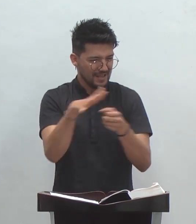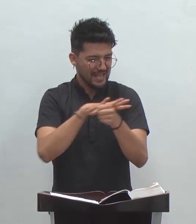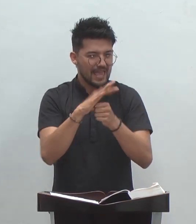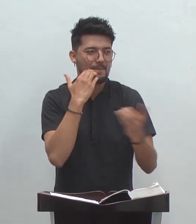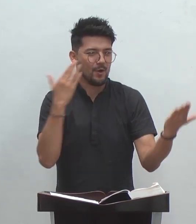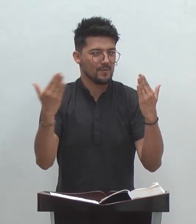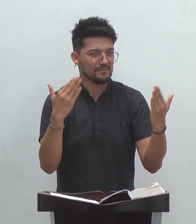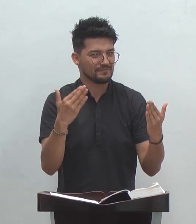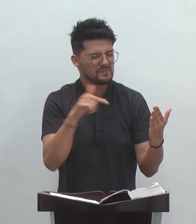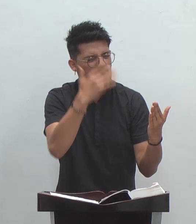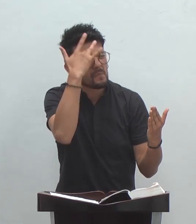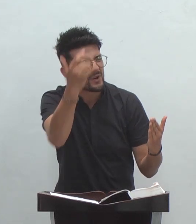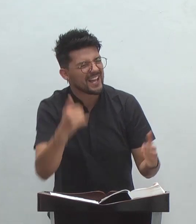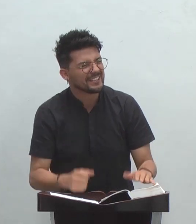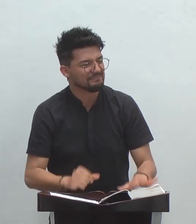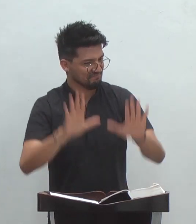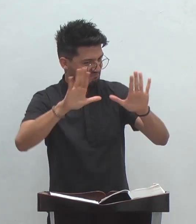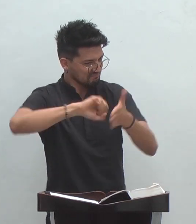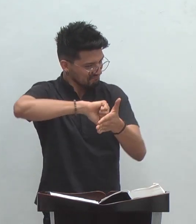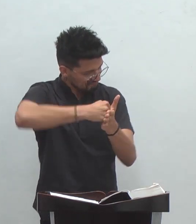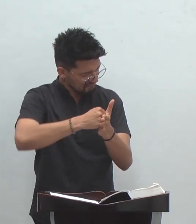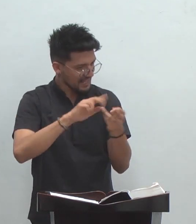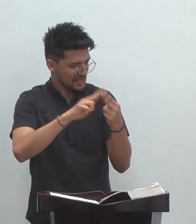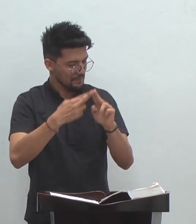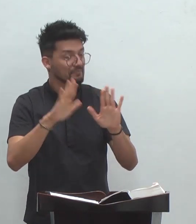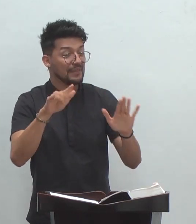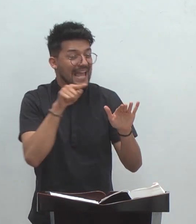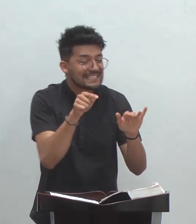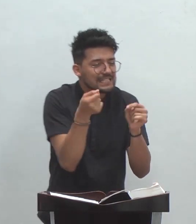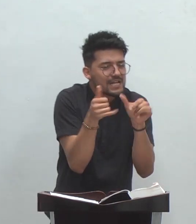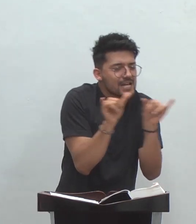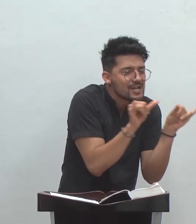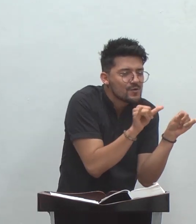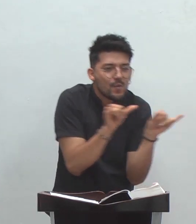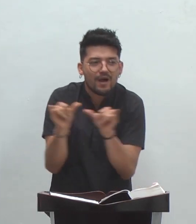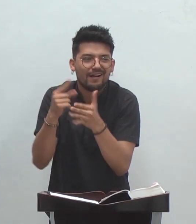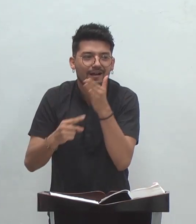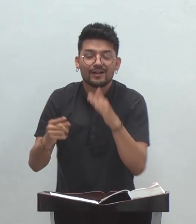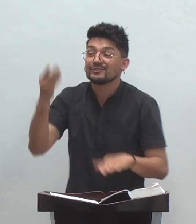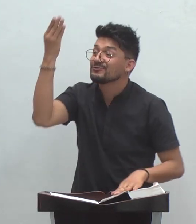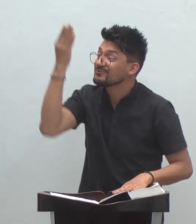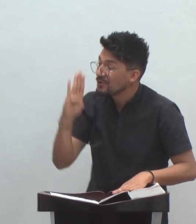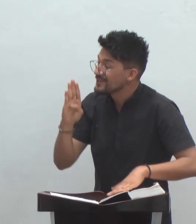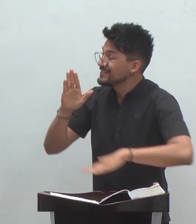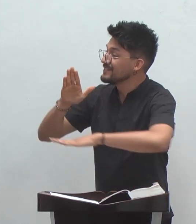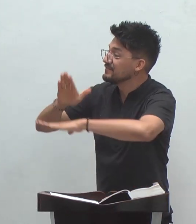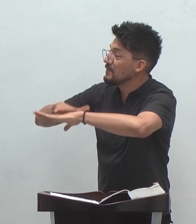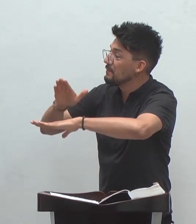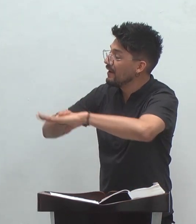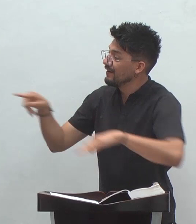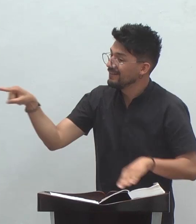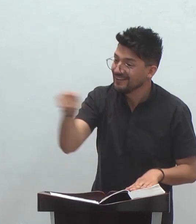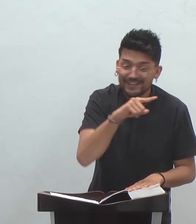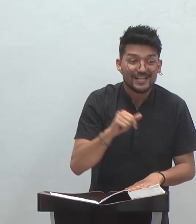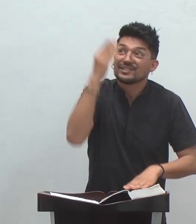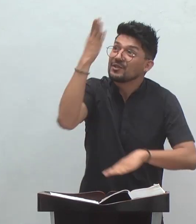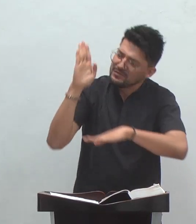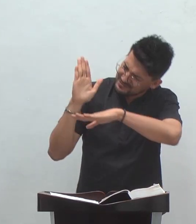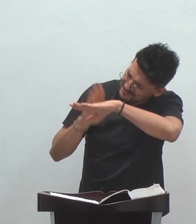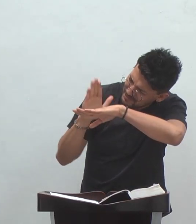Ahora, ¿por qué les cuento esta historia? Porque quiero hacer un paralelo con que hoy la Biblia nos... Dios hace un llamado